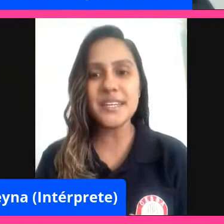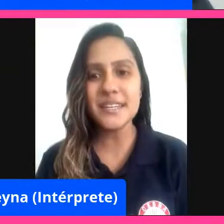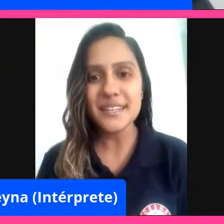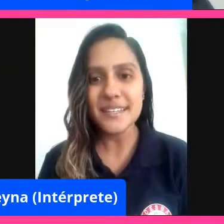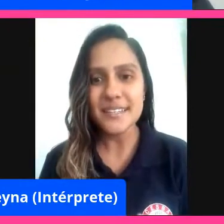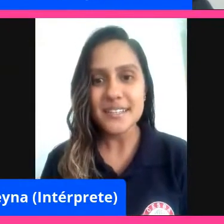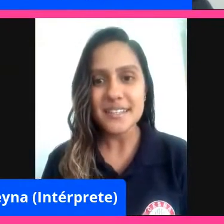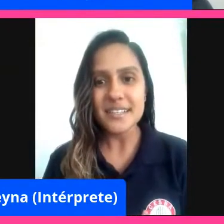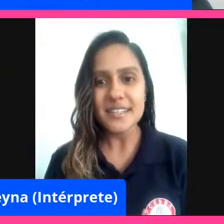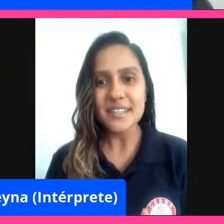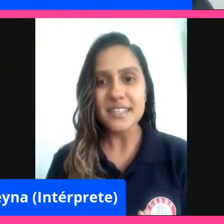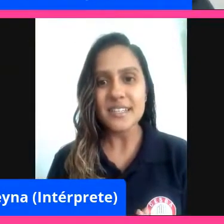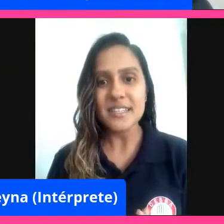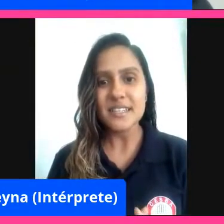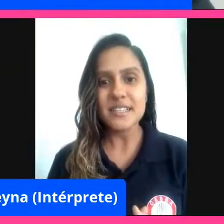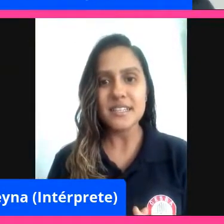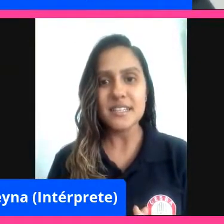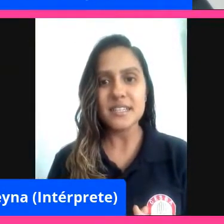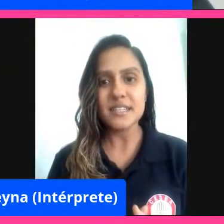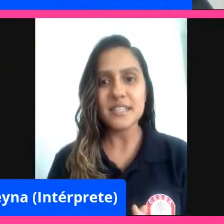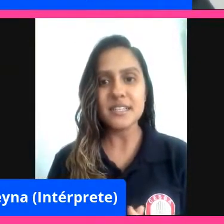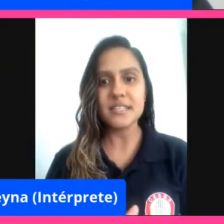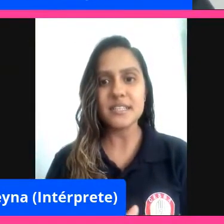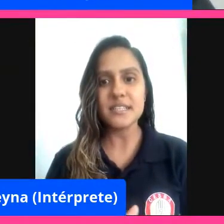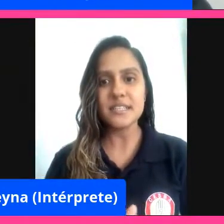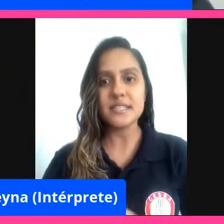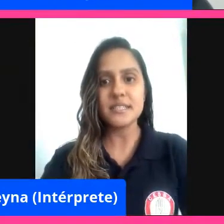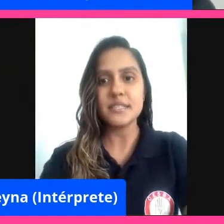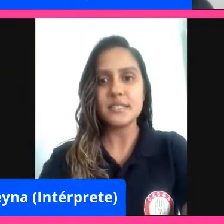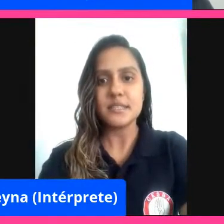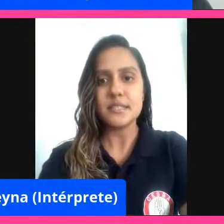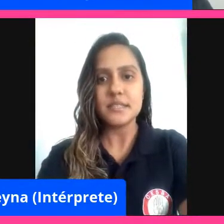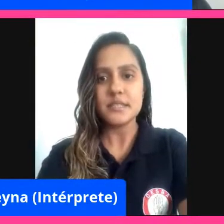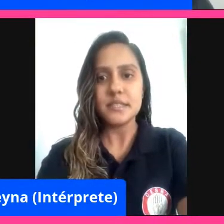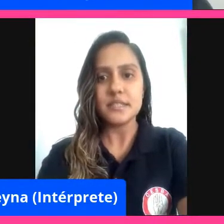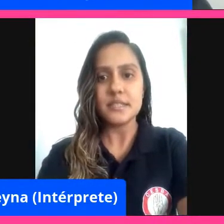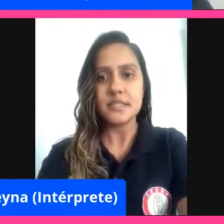Oi? Que foi que Thais falou?